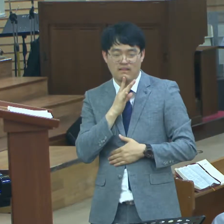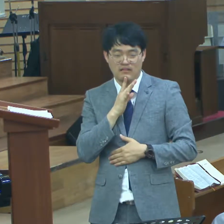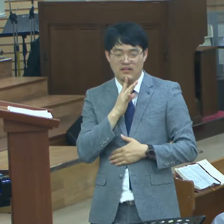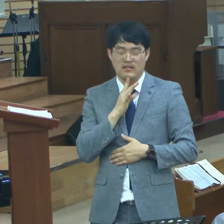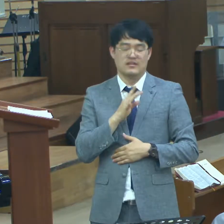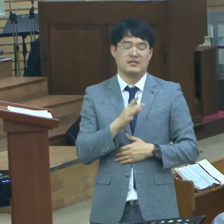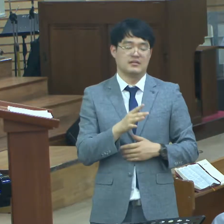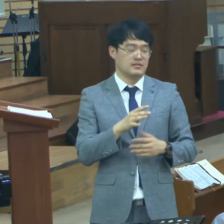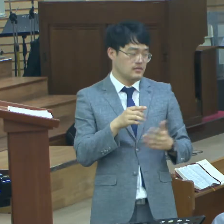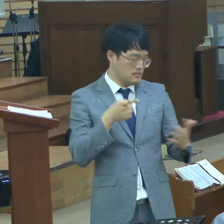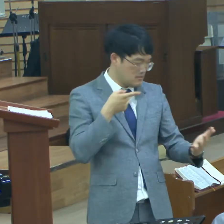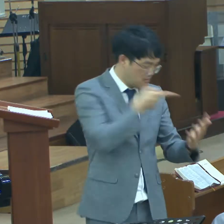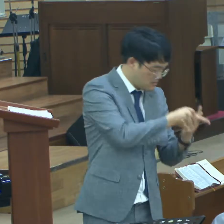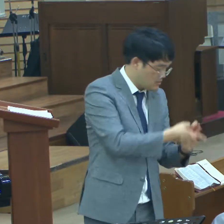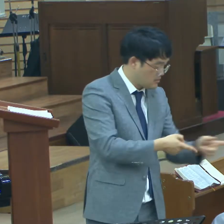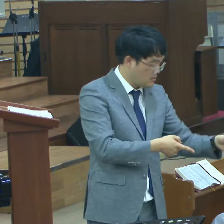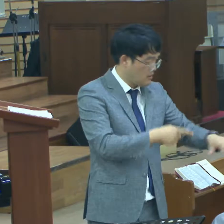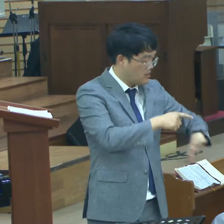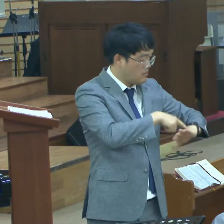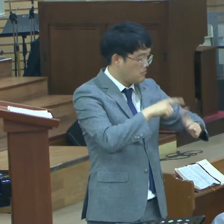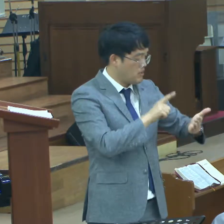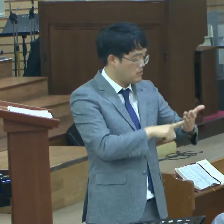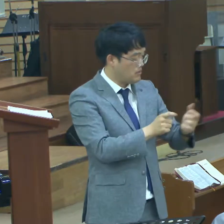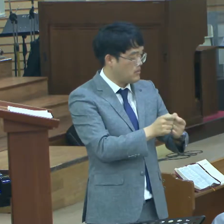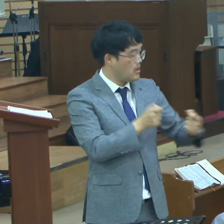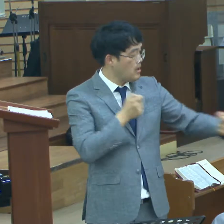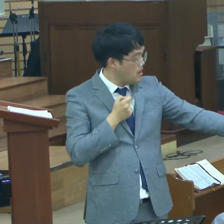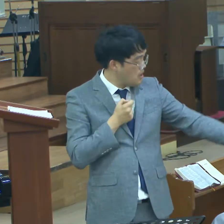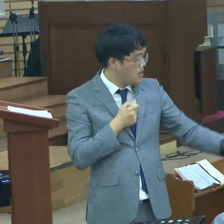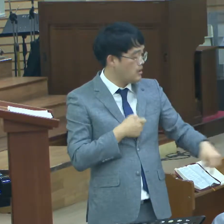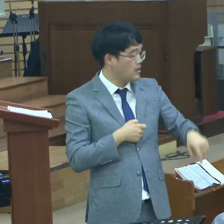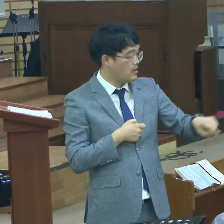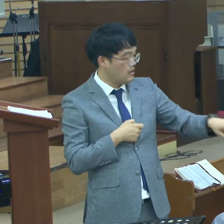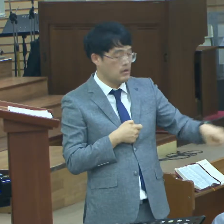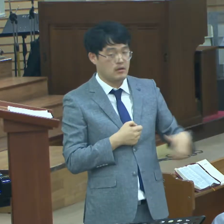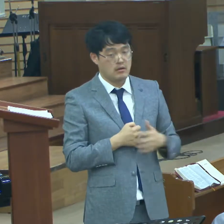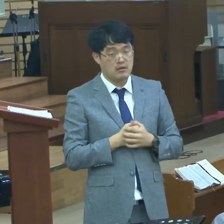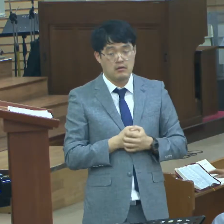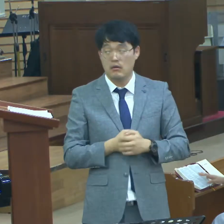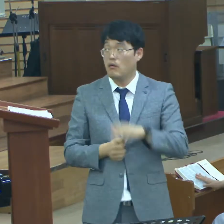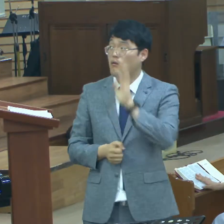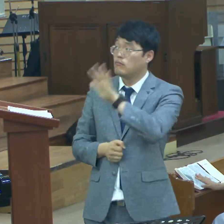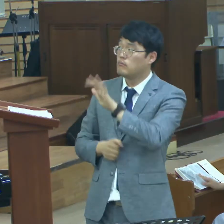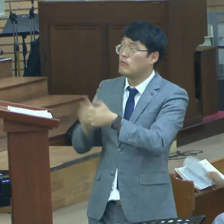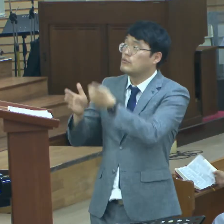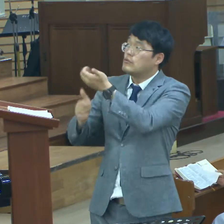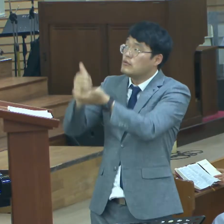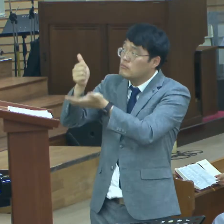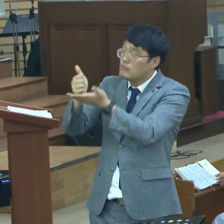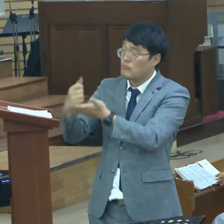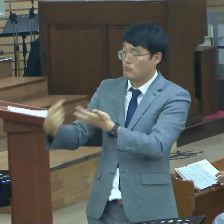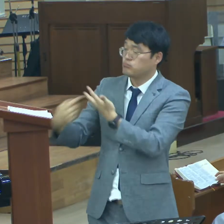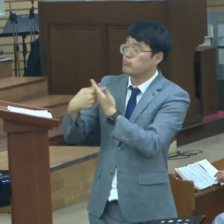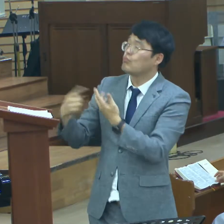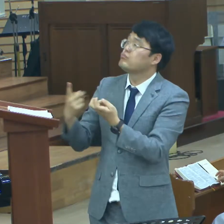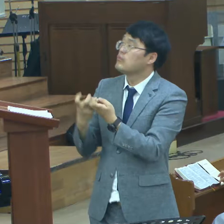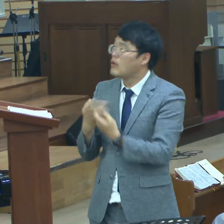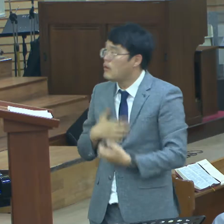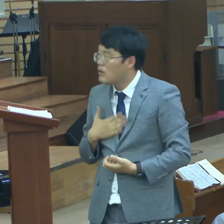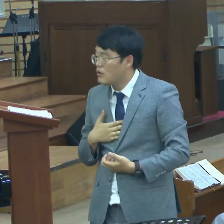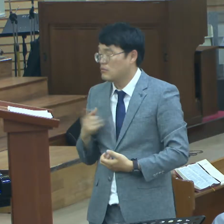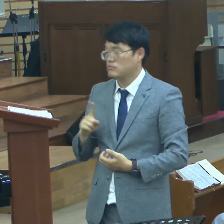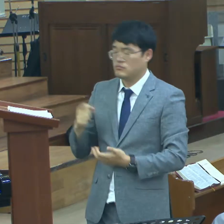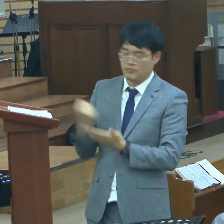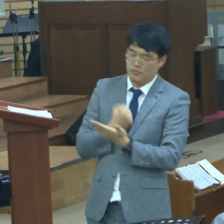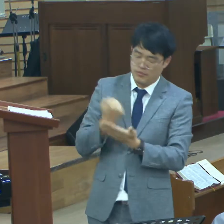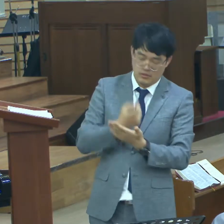떠났대요. 종교적인 행동이 얼마나 많은데 그렇게 생각하세요? 섭섭해요 라고 생각할지 모르지만 예수님이